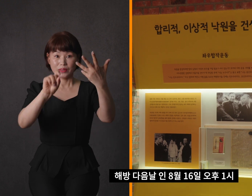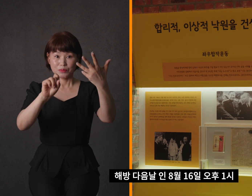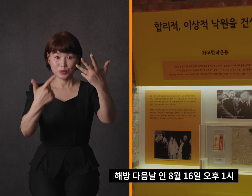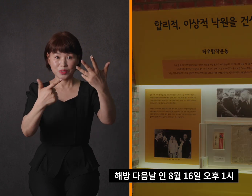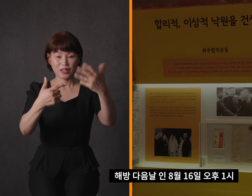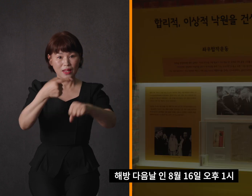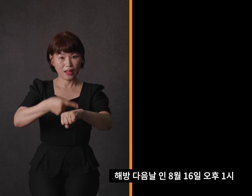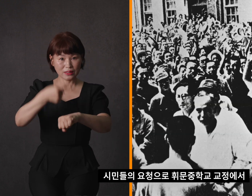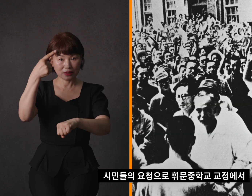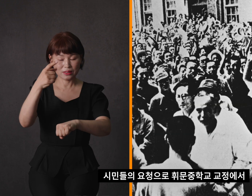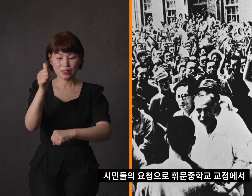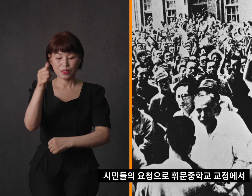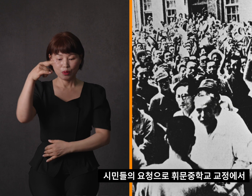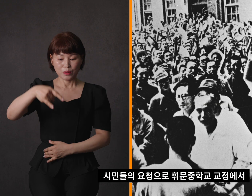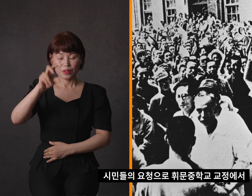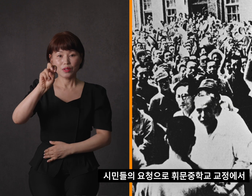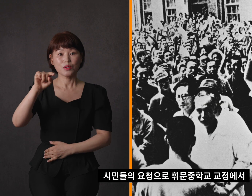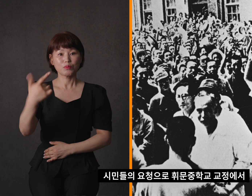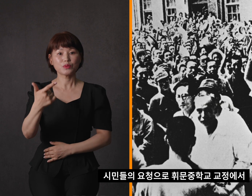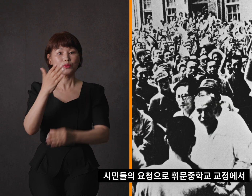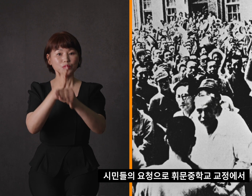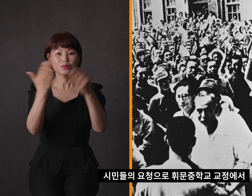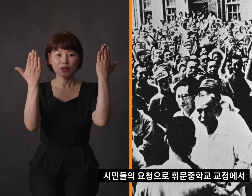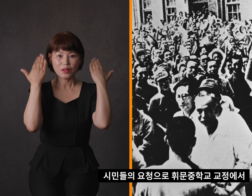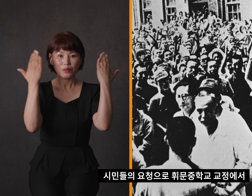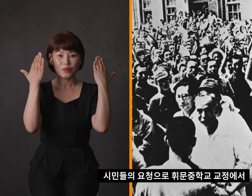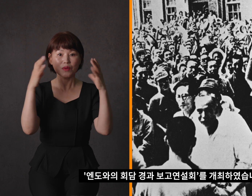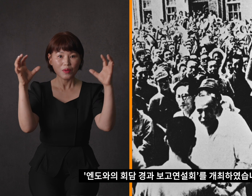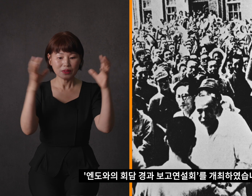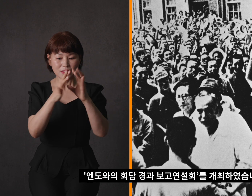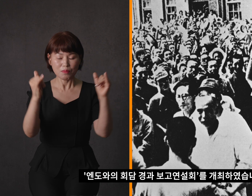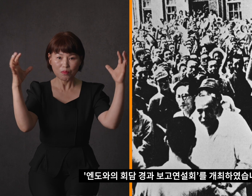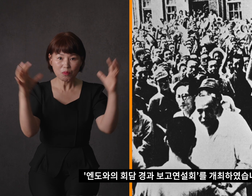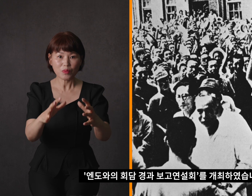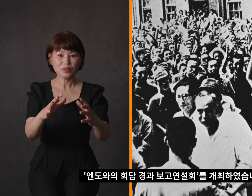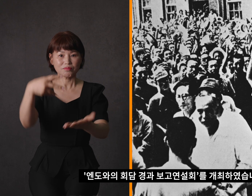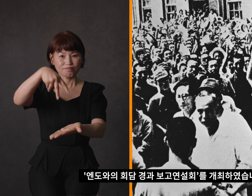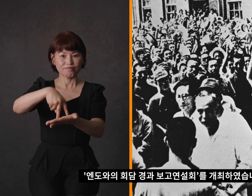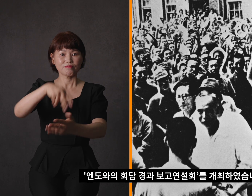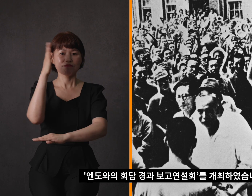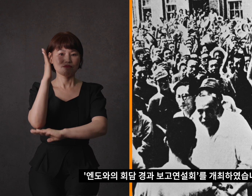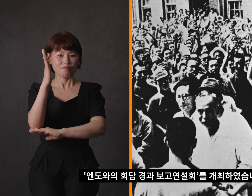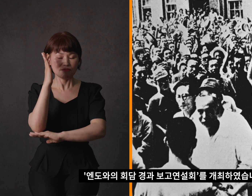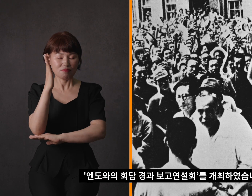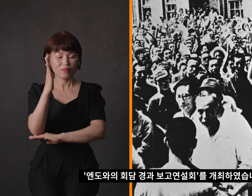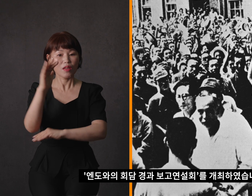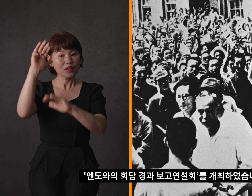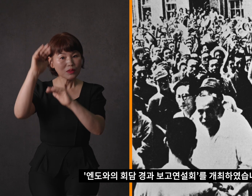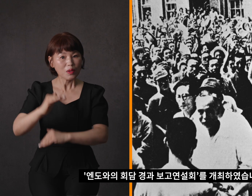16일 오후 1시 시민들의 요청으로 휘문중학교 교정에서 엔도와의 회담 경과 보고